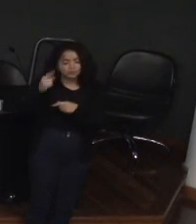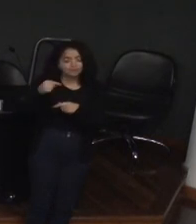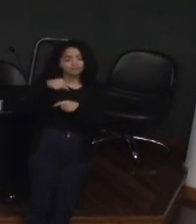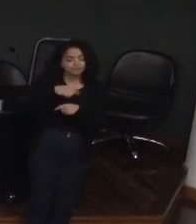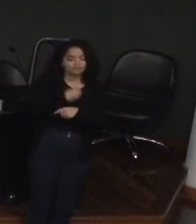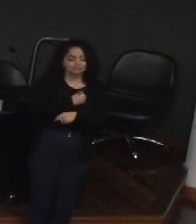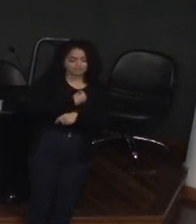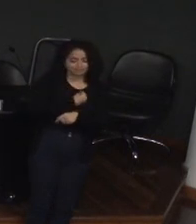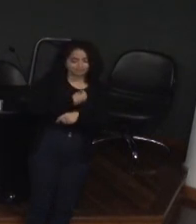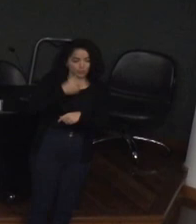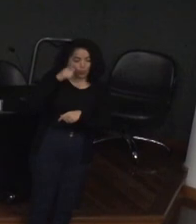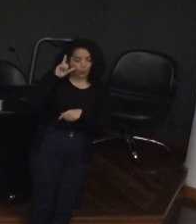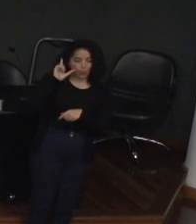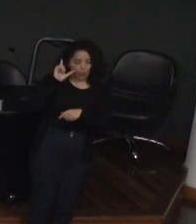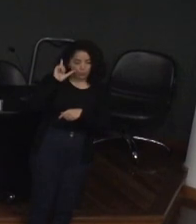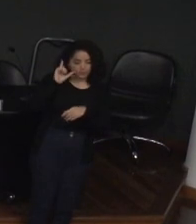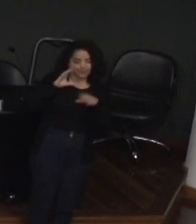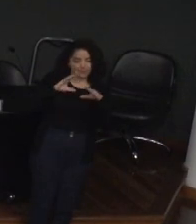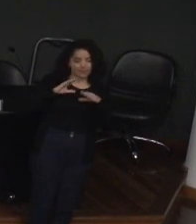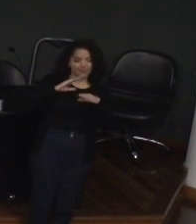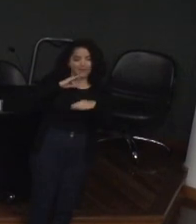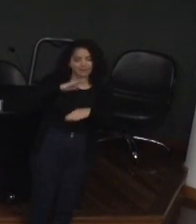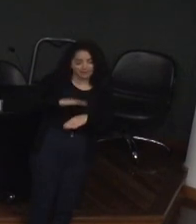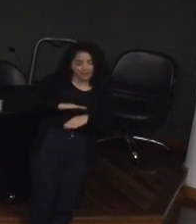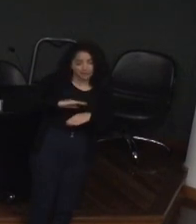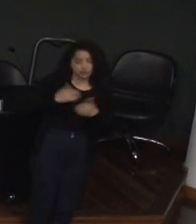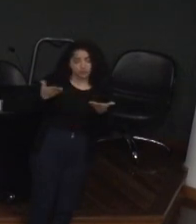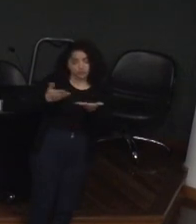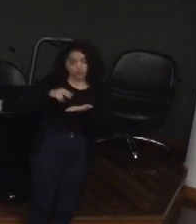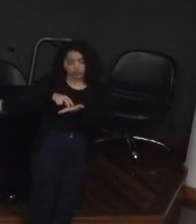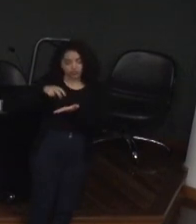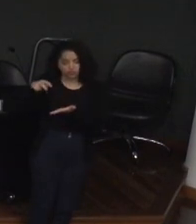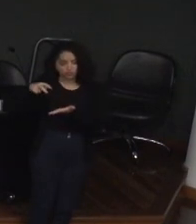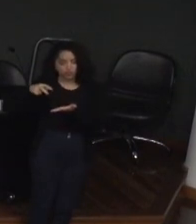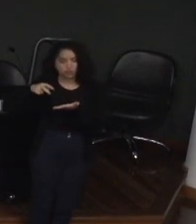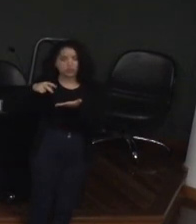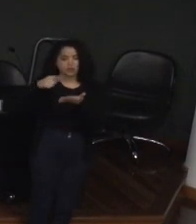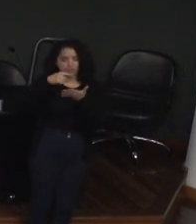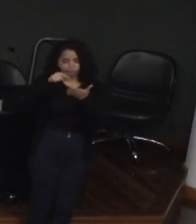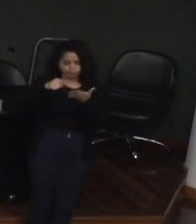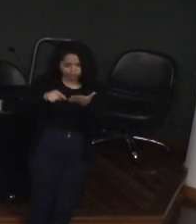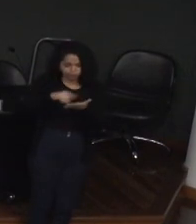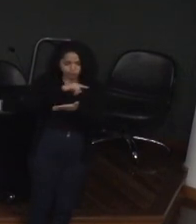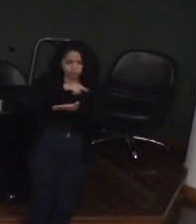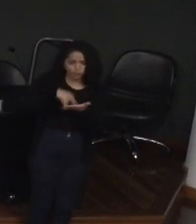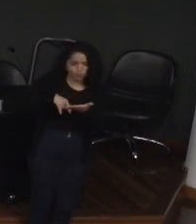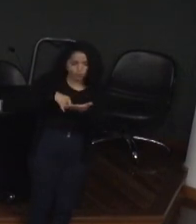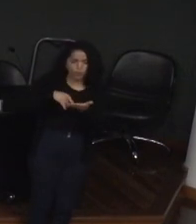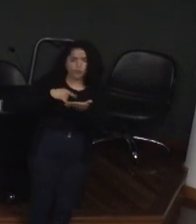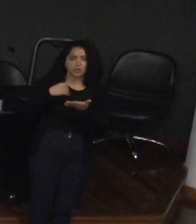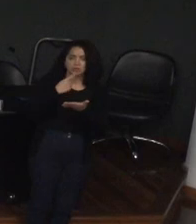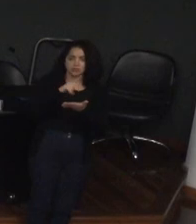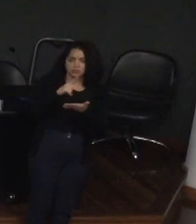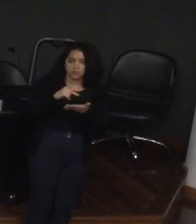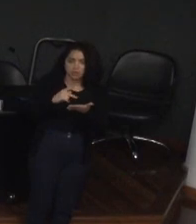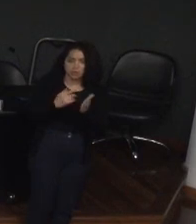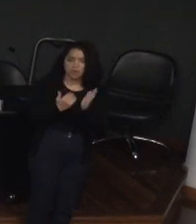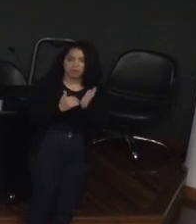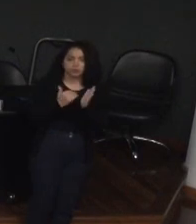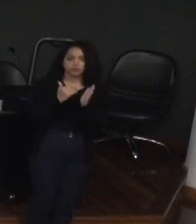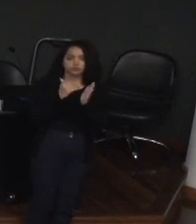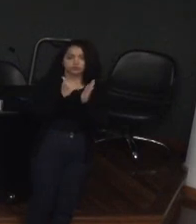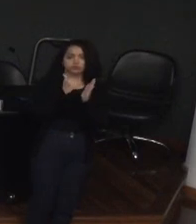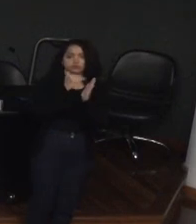aqui ontem de tarde e hoje de manhã, os protocolos nas mesas de vocês aumentaram.